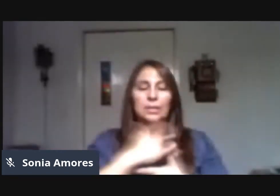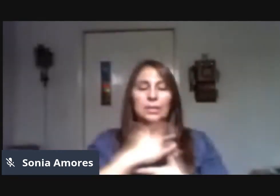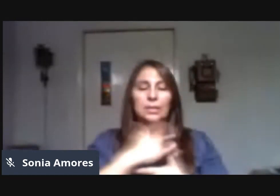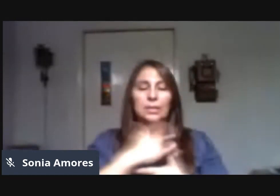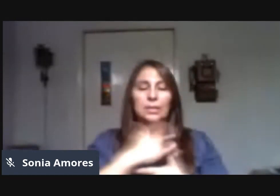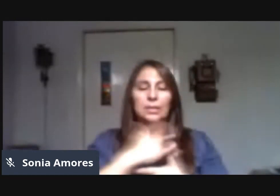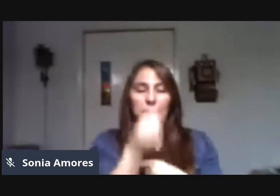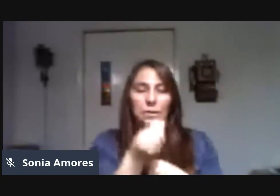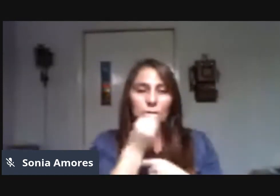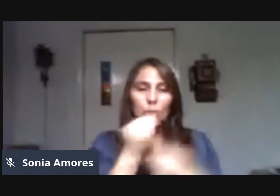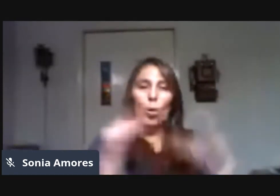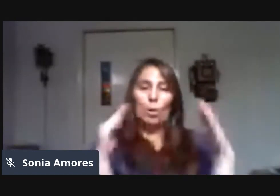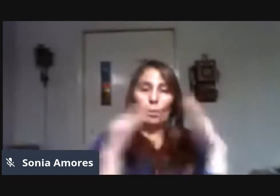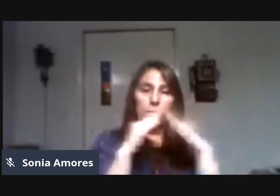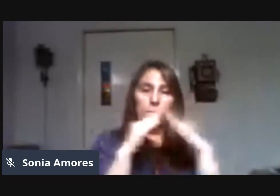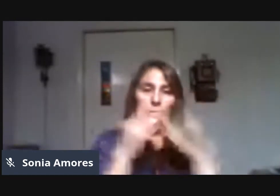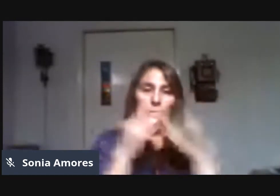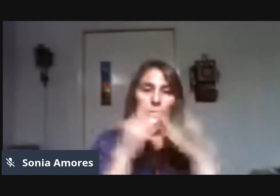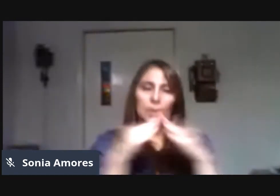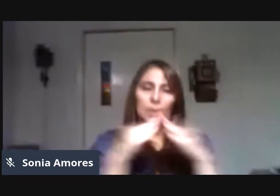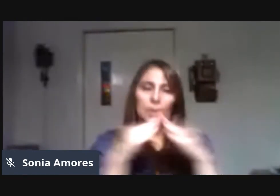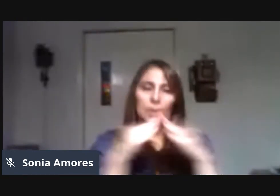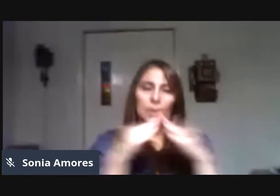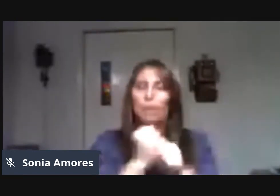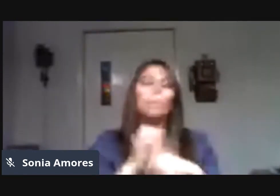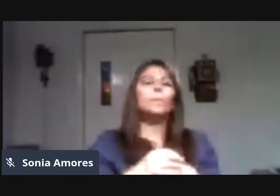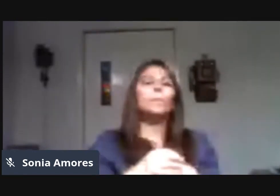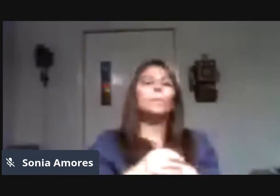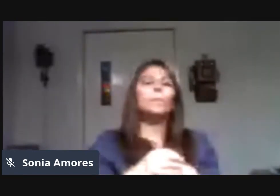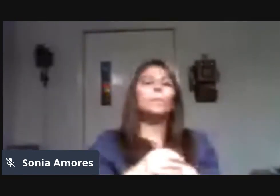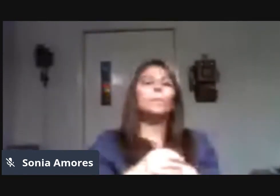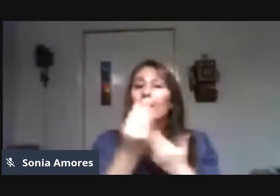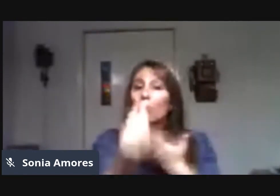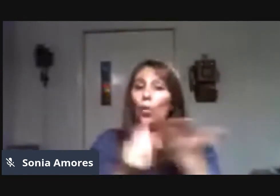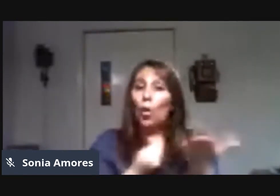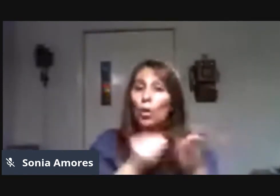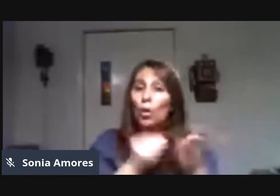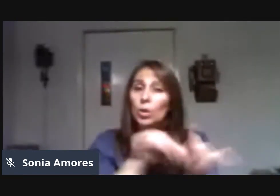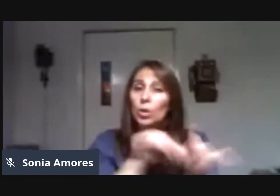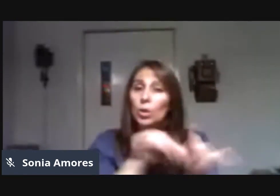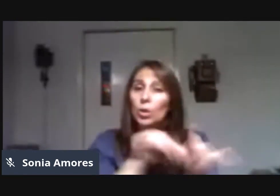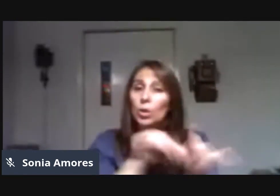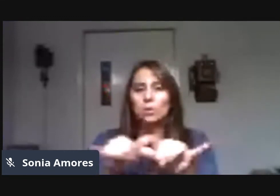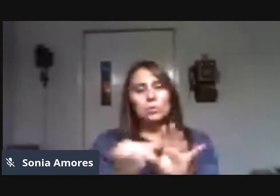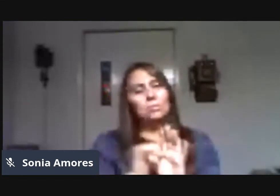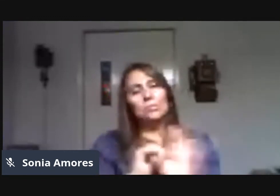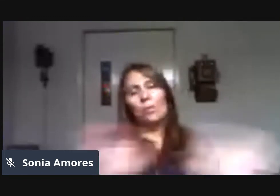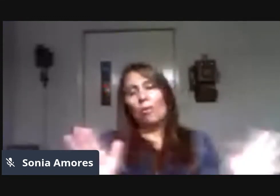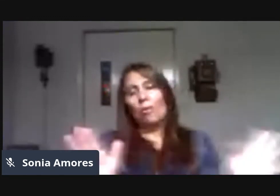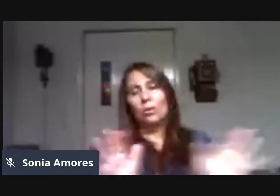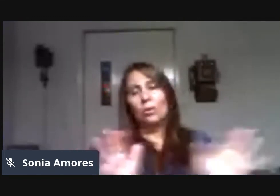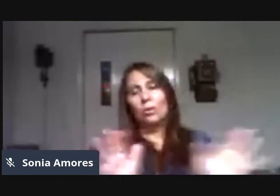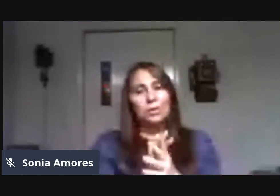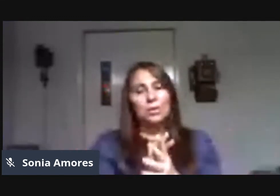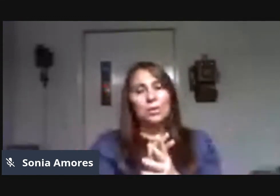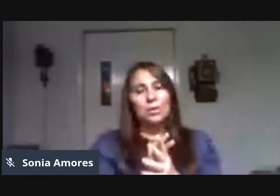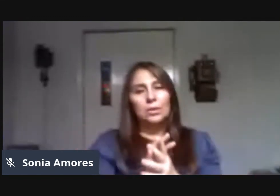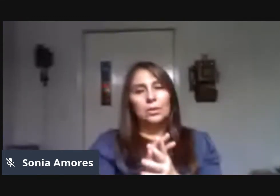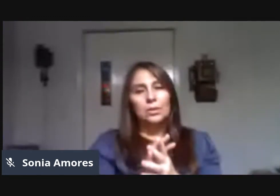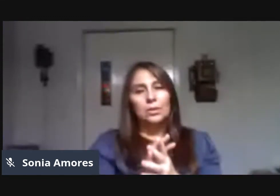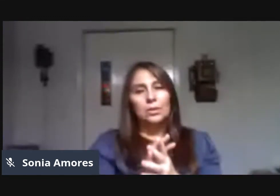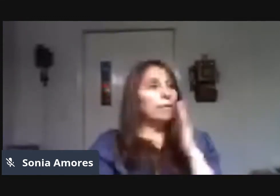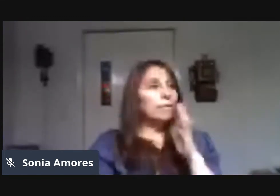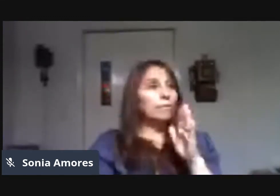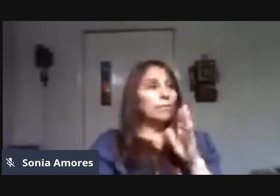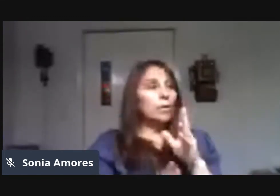pleno empleo. Las condiciones no van a ser iguales, no vamos y esperamos no volver a la normalidad, porque volver a la normalidad es volver